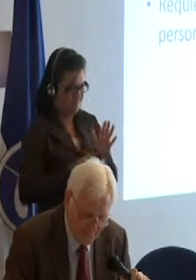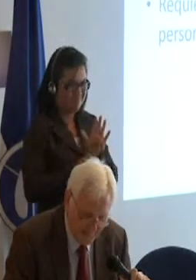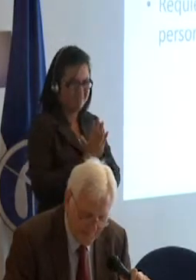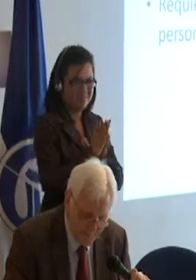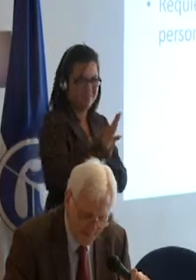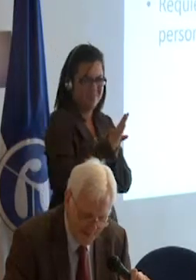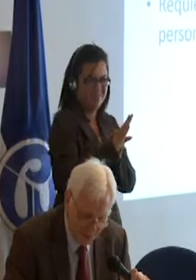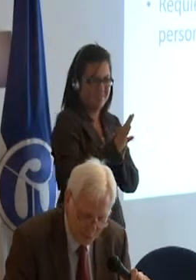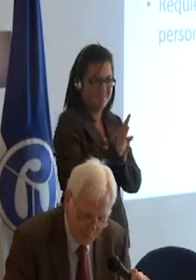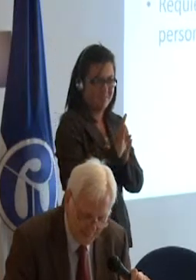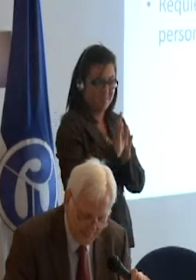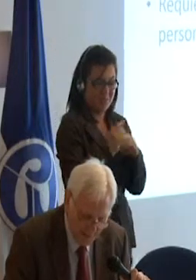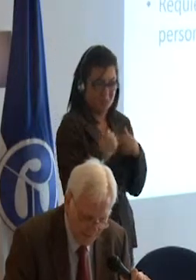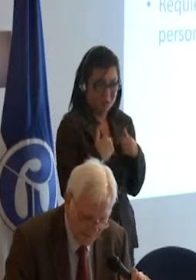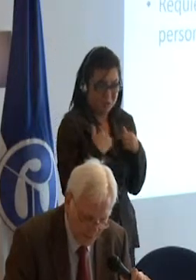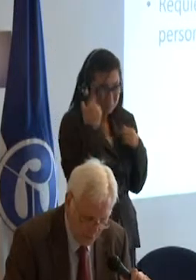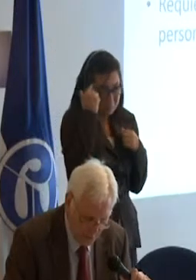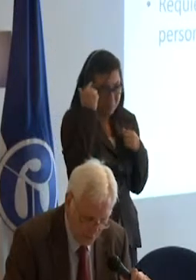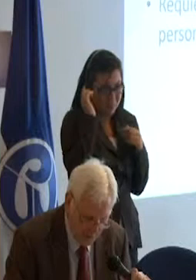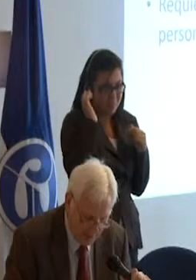que